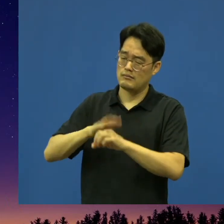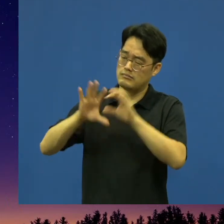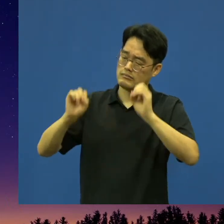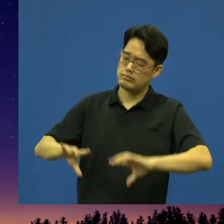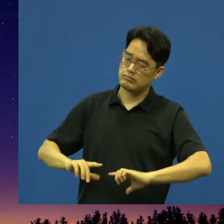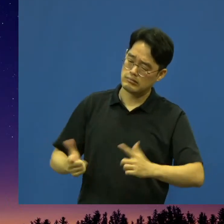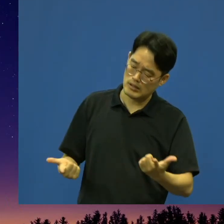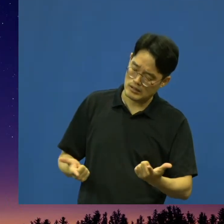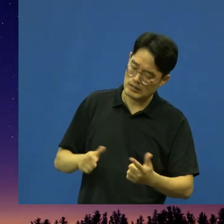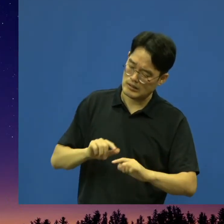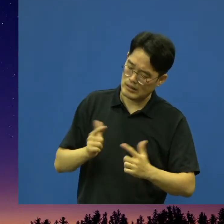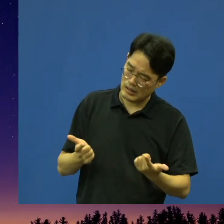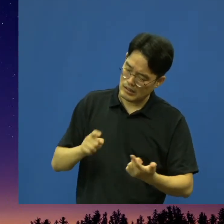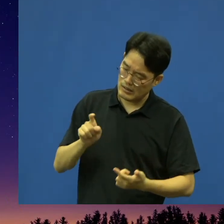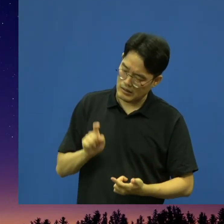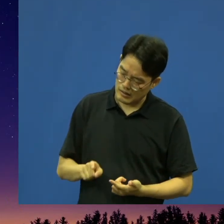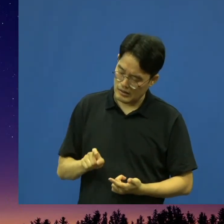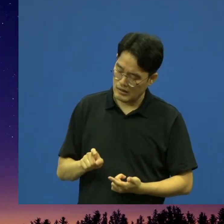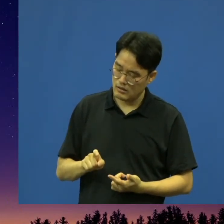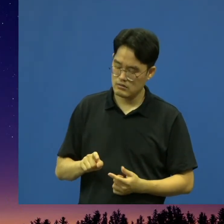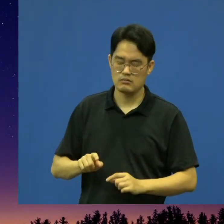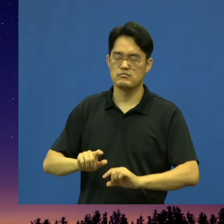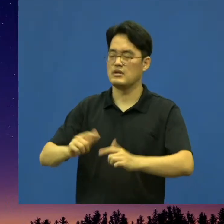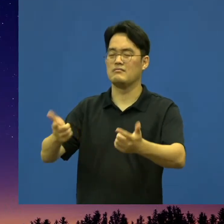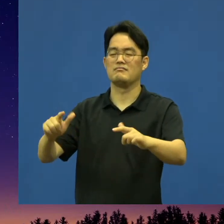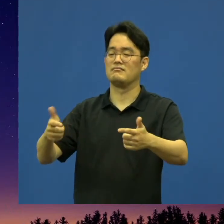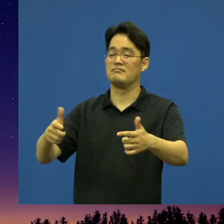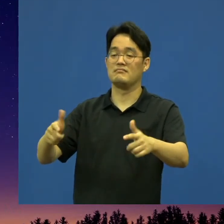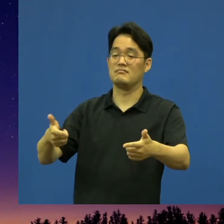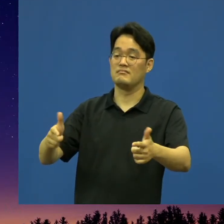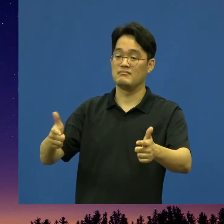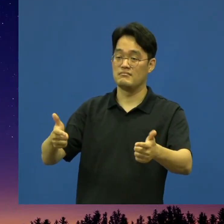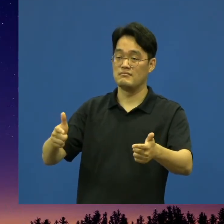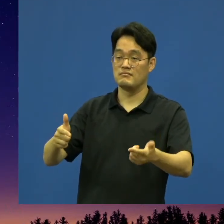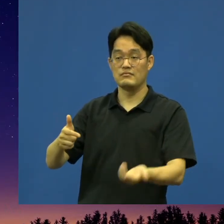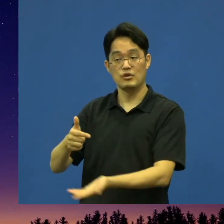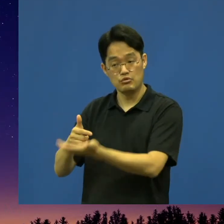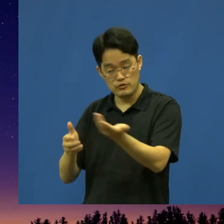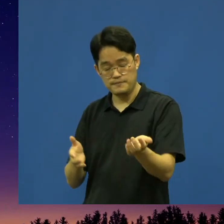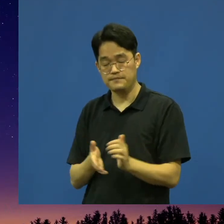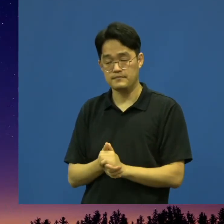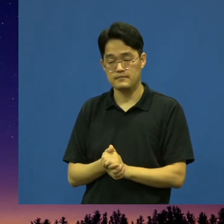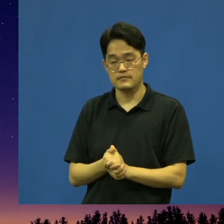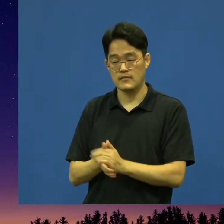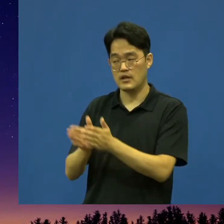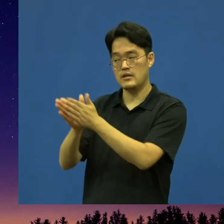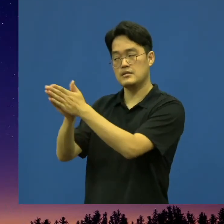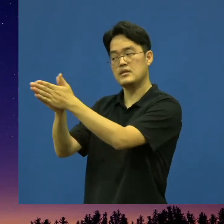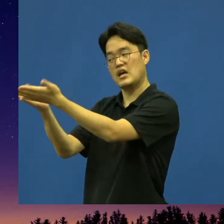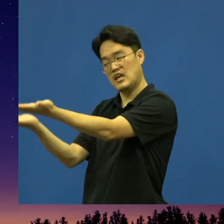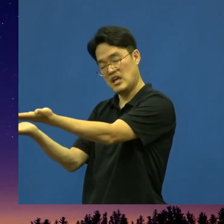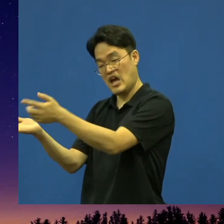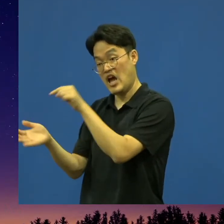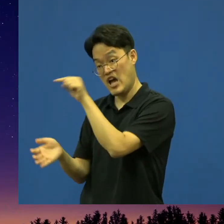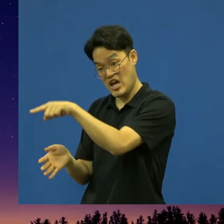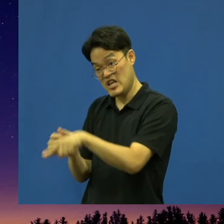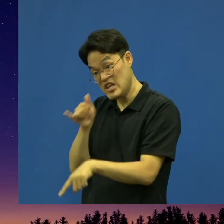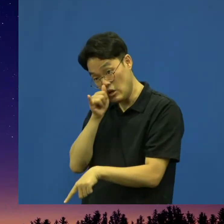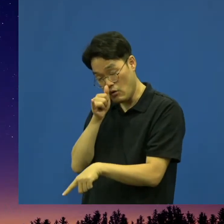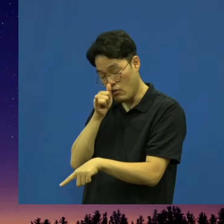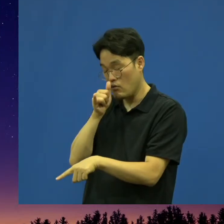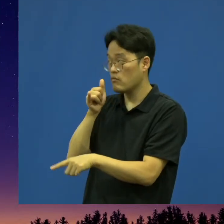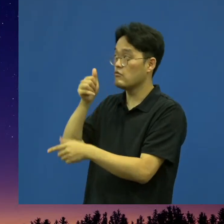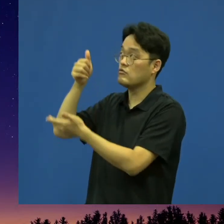그렇지 않습니다. 그렇지 않습니다. 여러분, 책이 펴져 있고 그분은 다